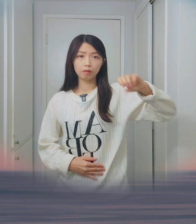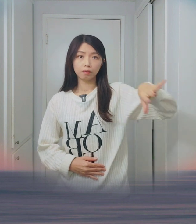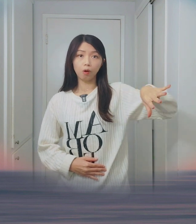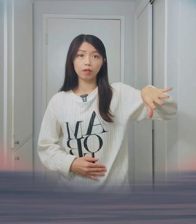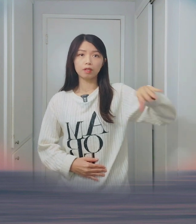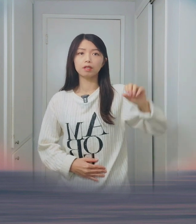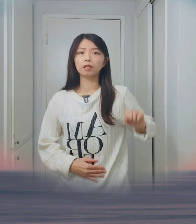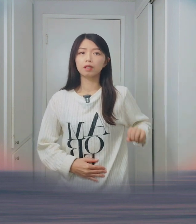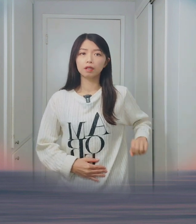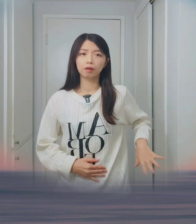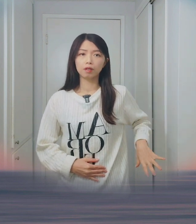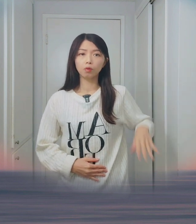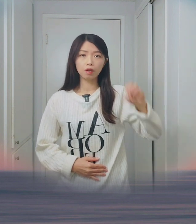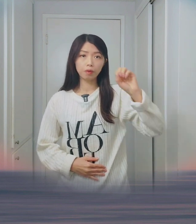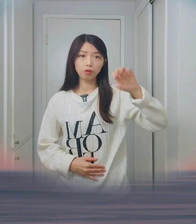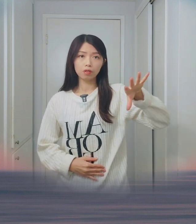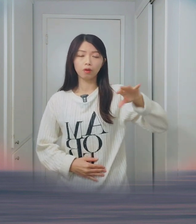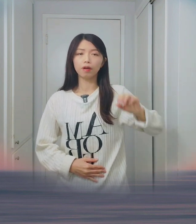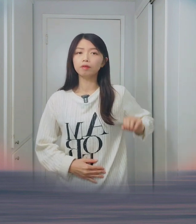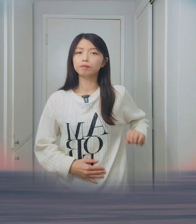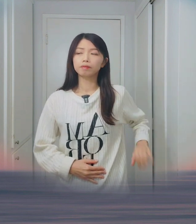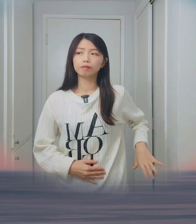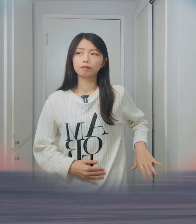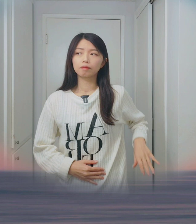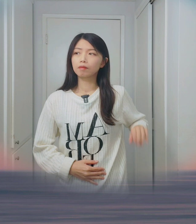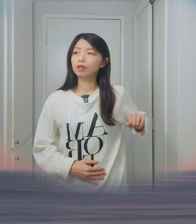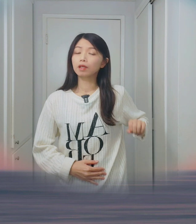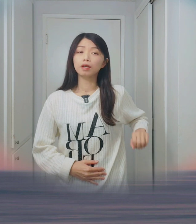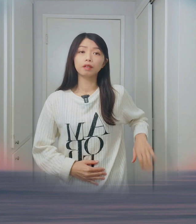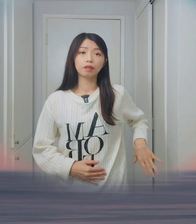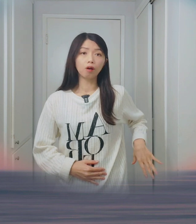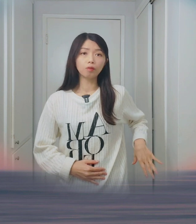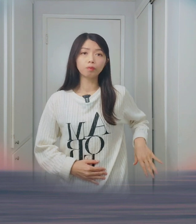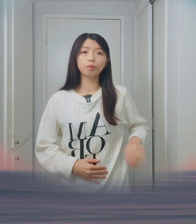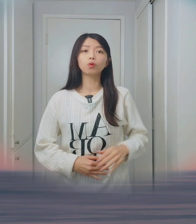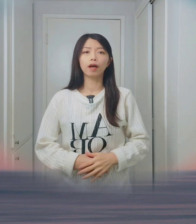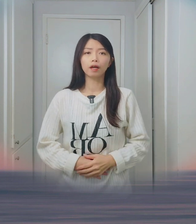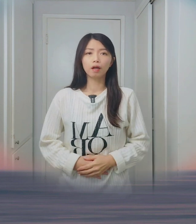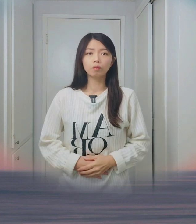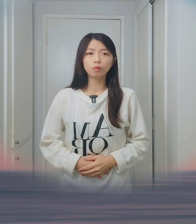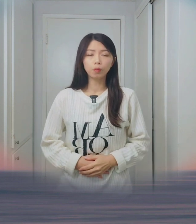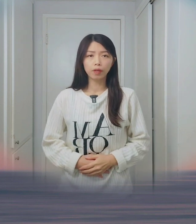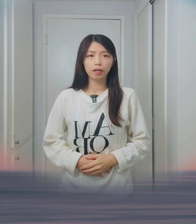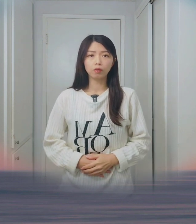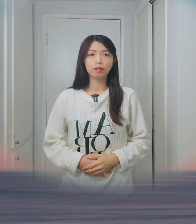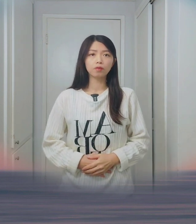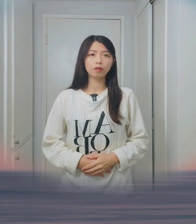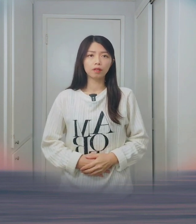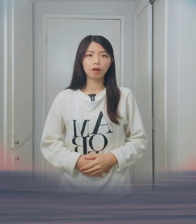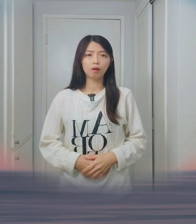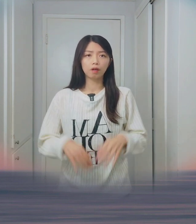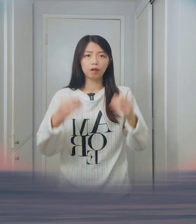뭔가 버리듯이 이렇게 손을 펴주시는 거예요. 잃은 것보다, 뭐뭐보다 이런